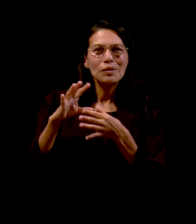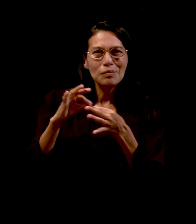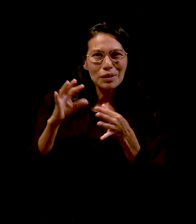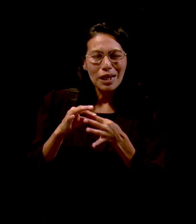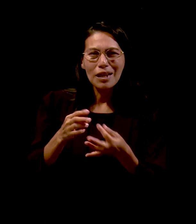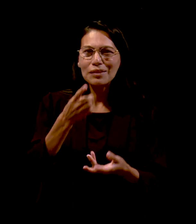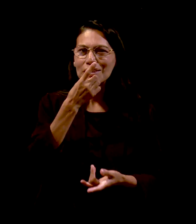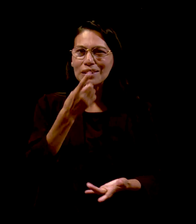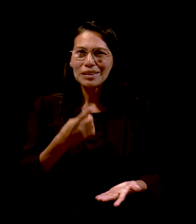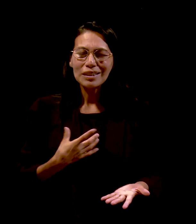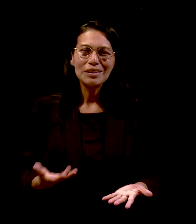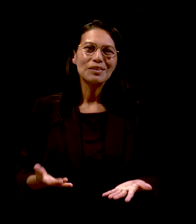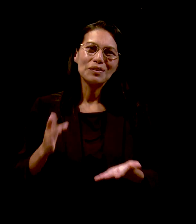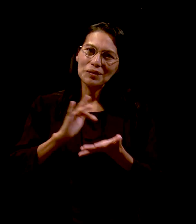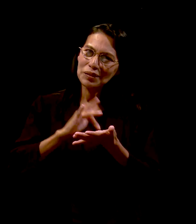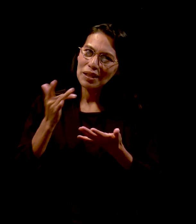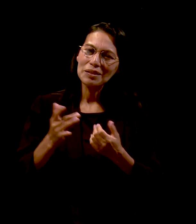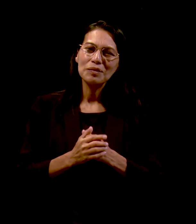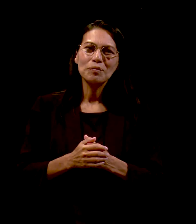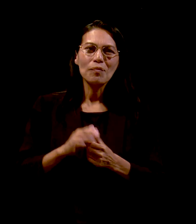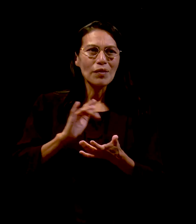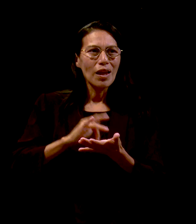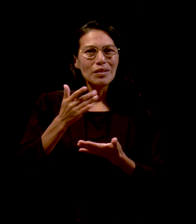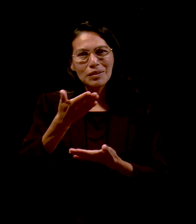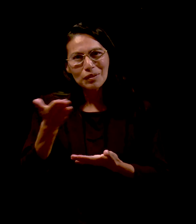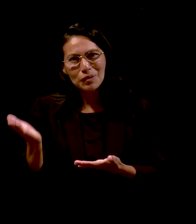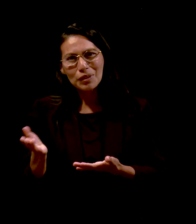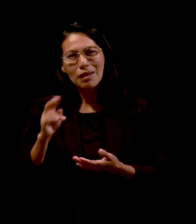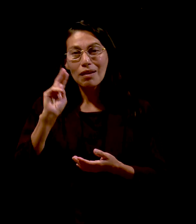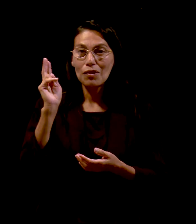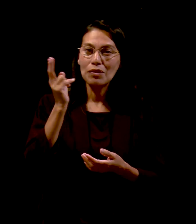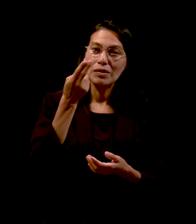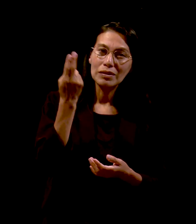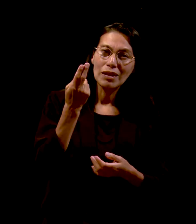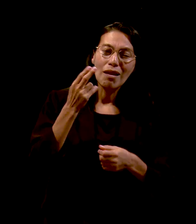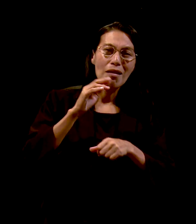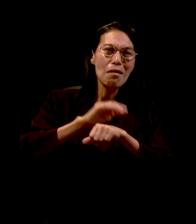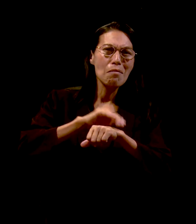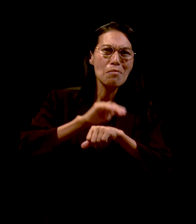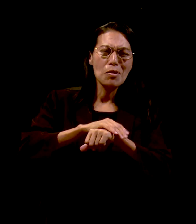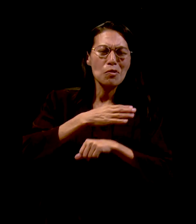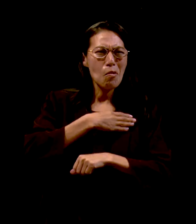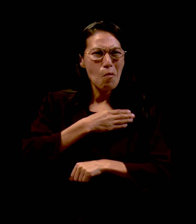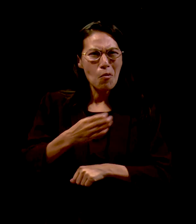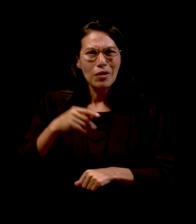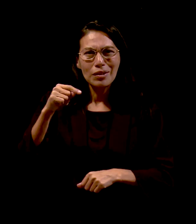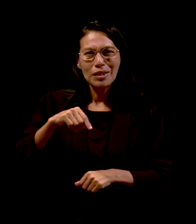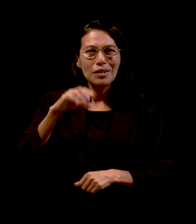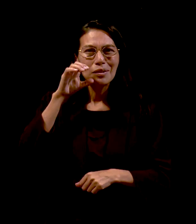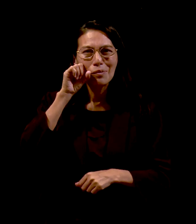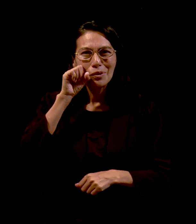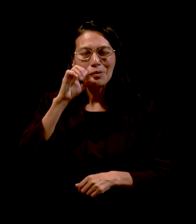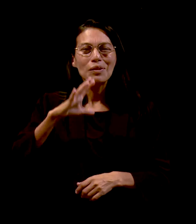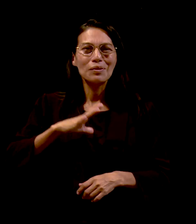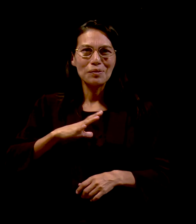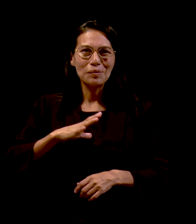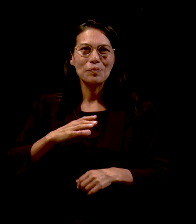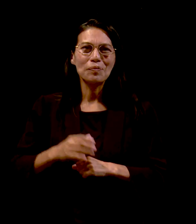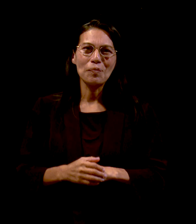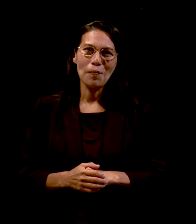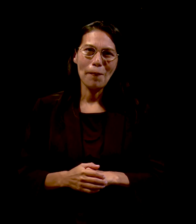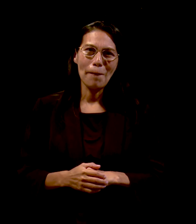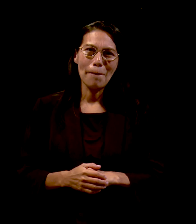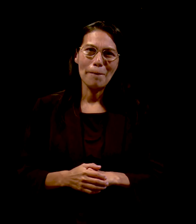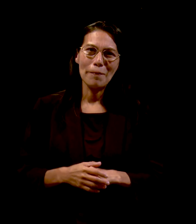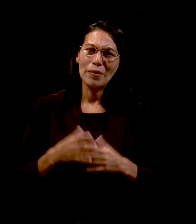complacer y le agradezco a usted le agradesco la universidad y a tantos amigos buenos que tengo acá de montemorelos y que han hecho